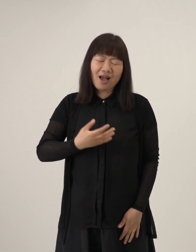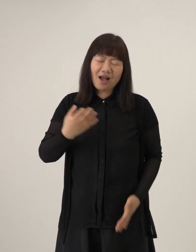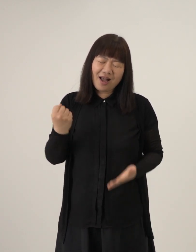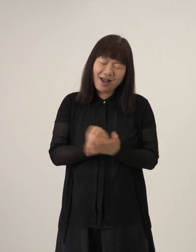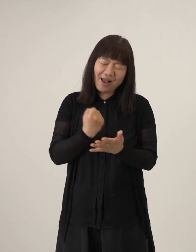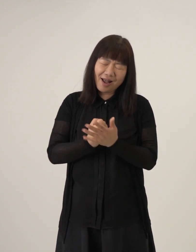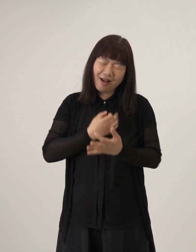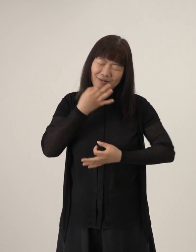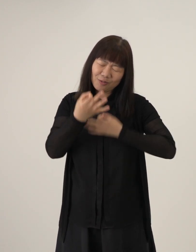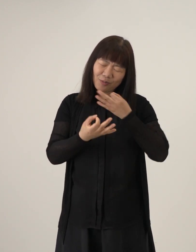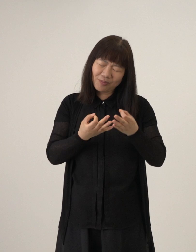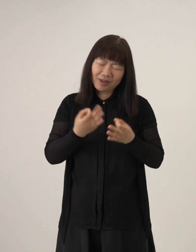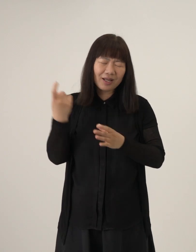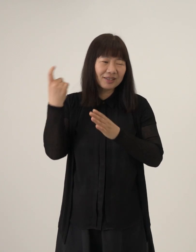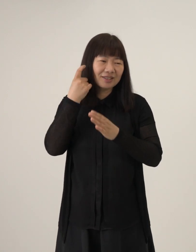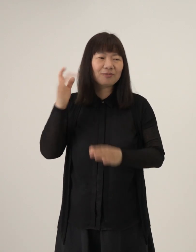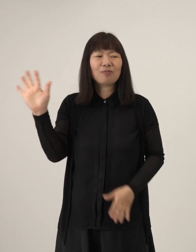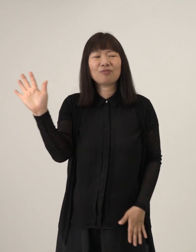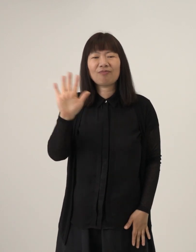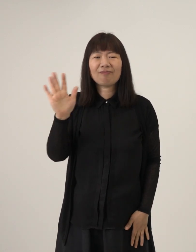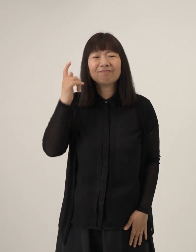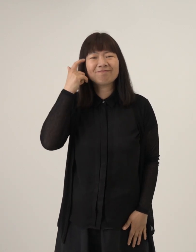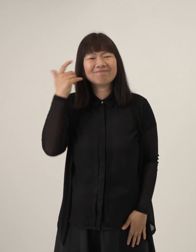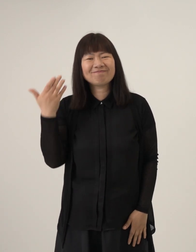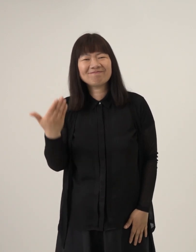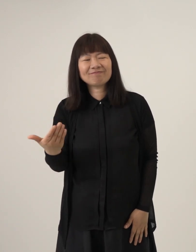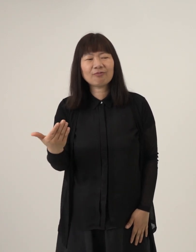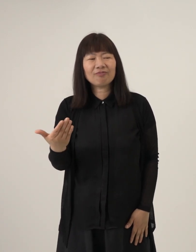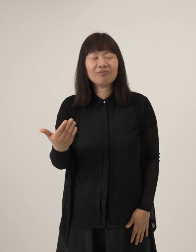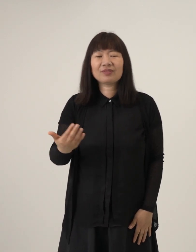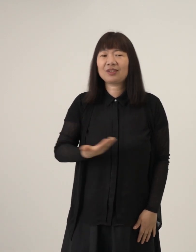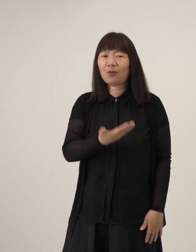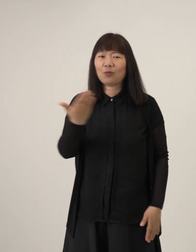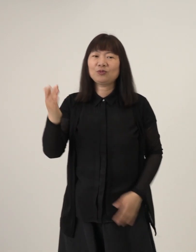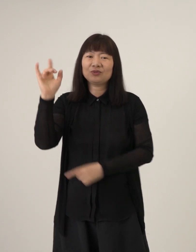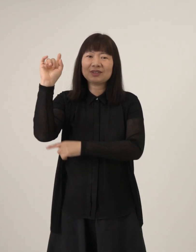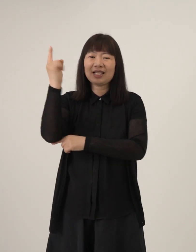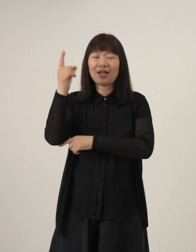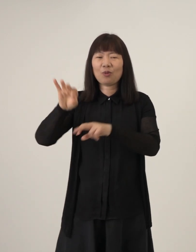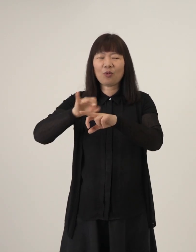듣지 아니하시나이까? 자, 여러분, 다윗은